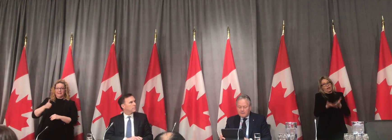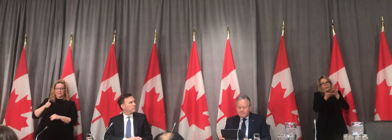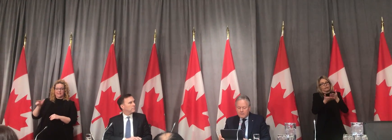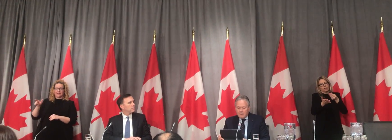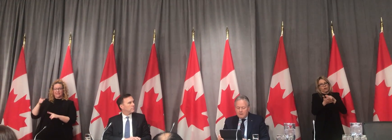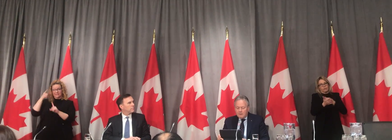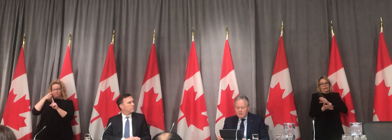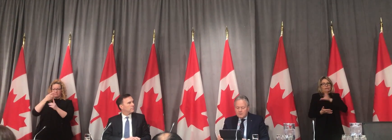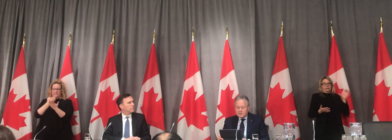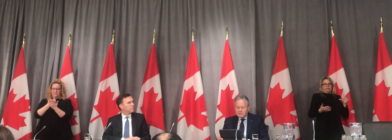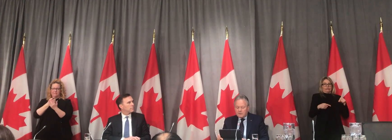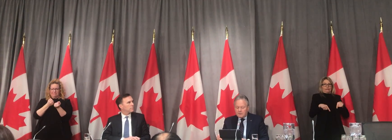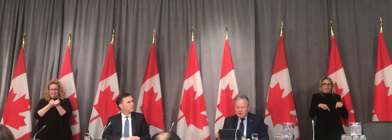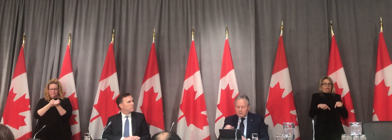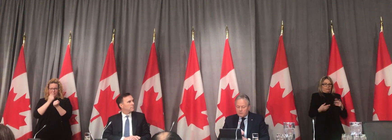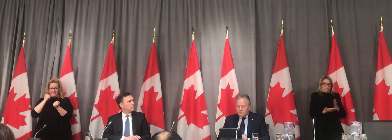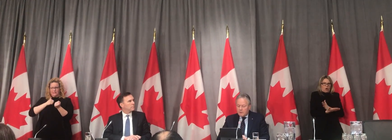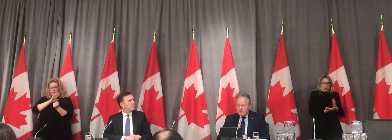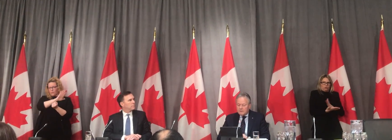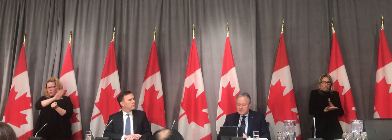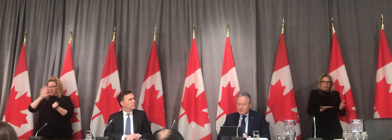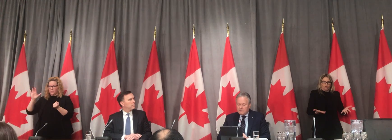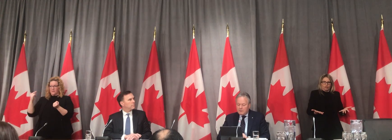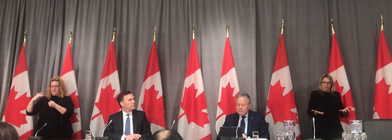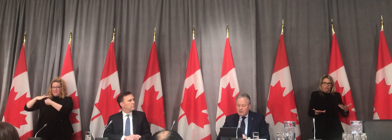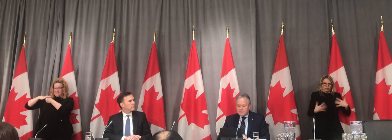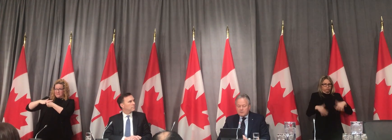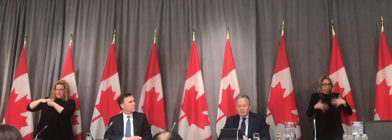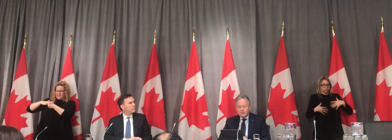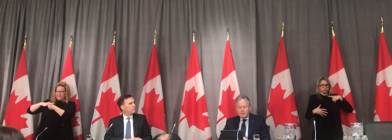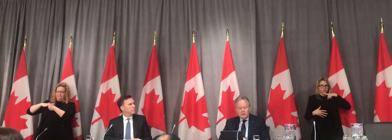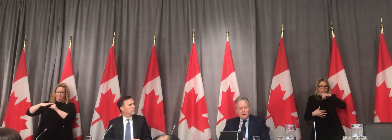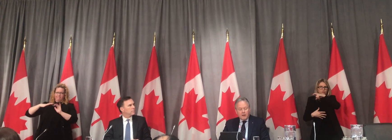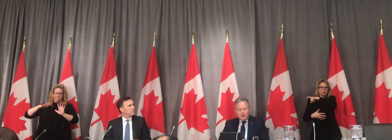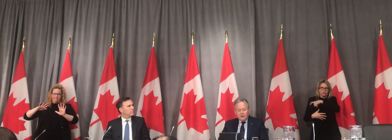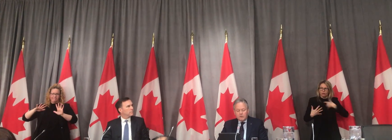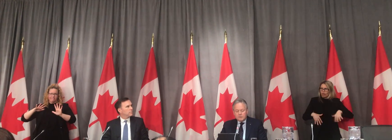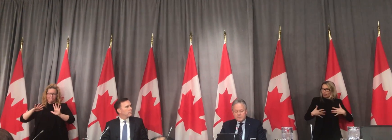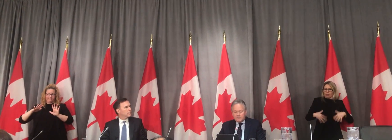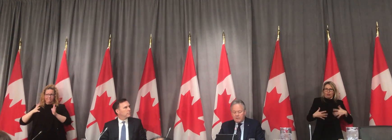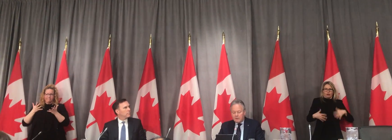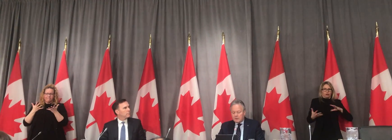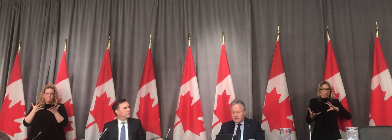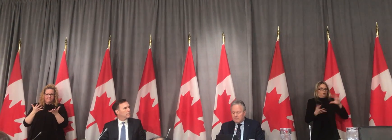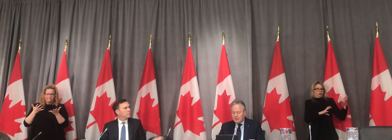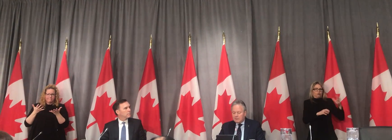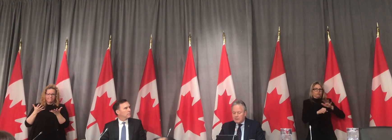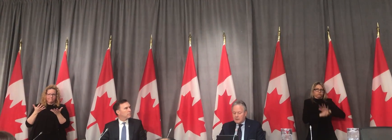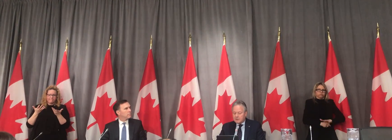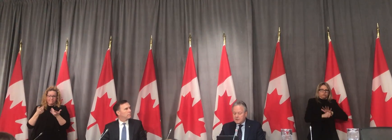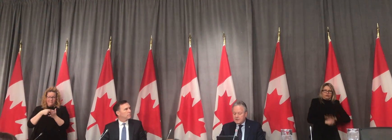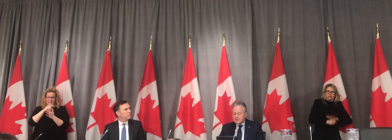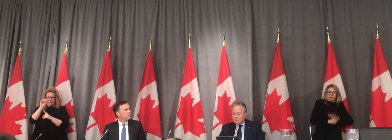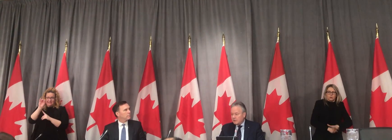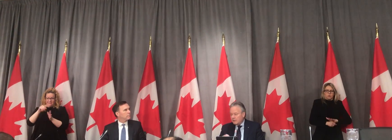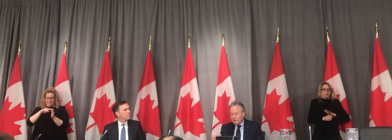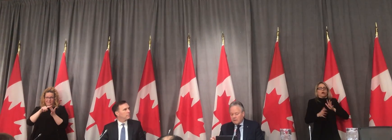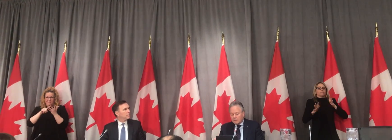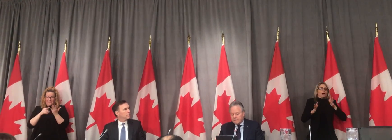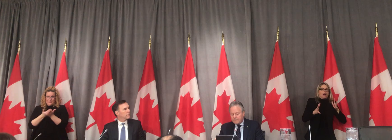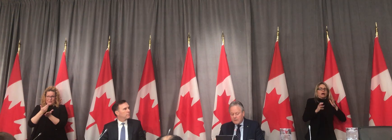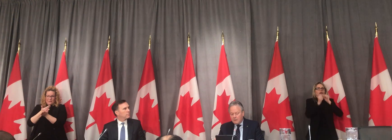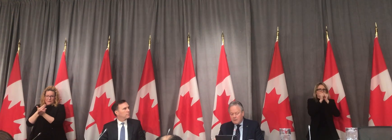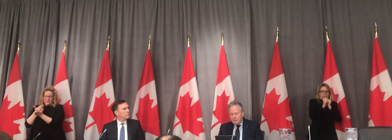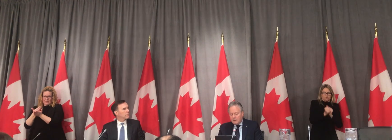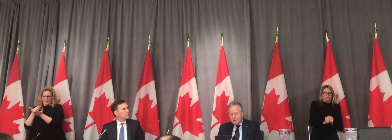économiques. Nous avons introduit ces nouvelles mesures et nous surveillons comment les marchés